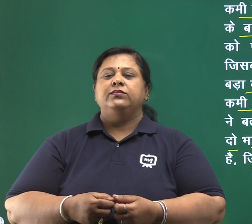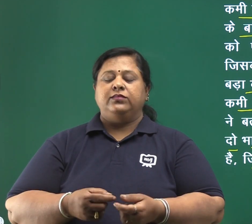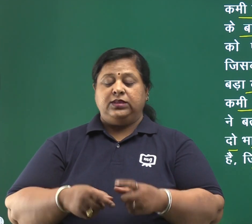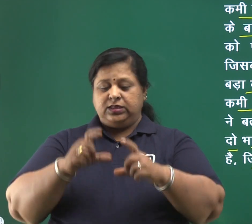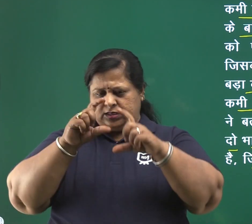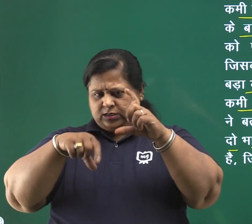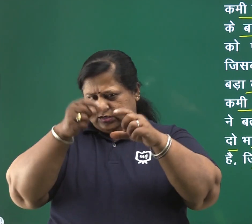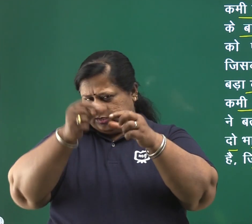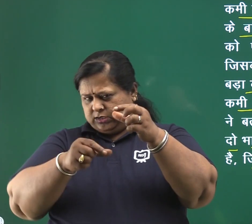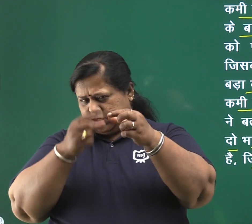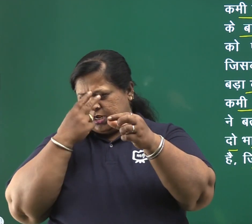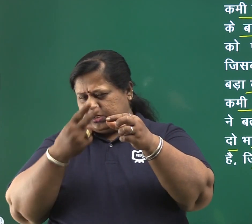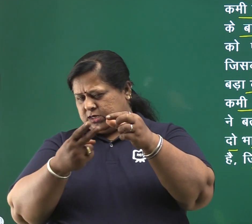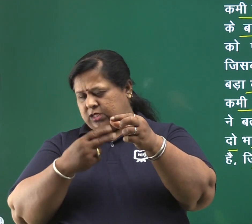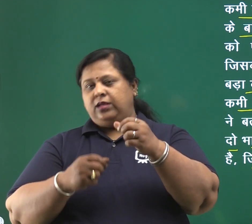जांच करके